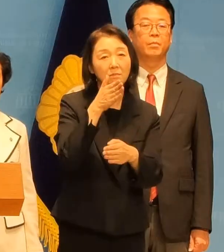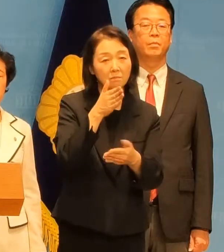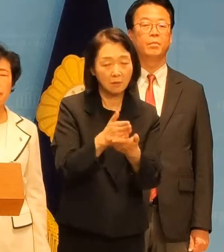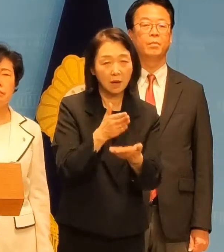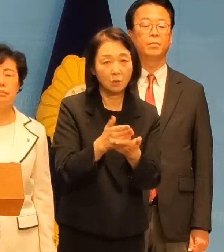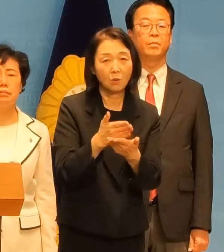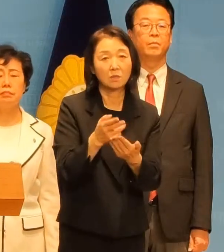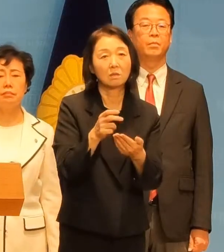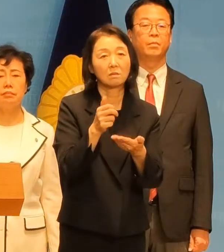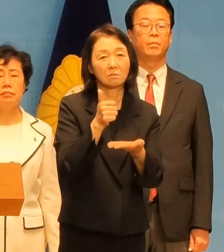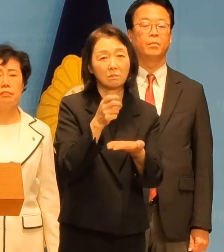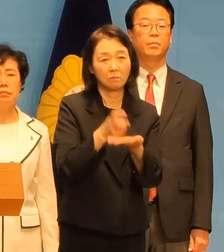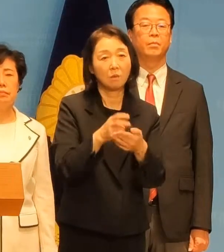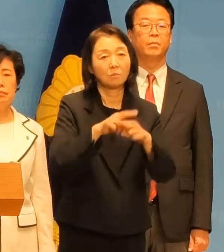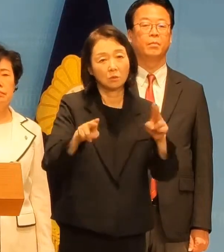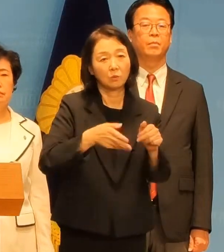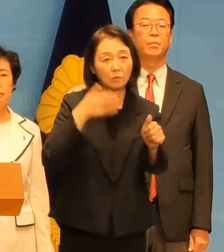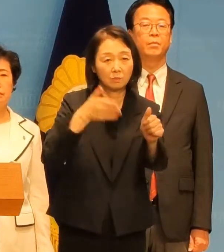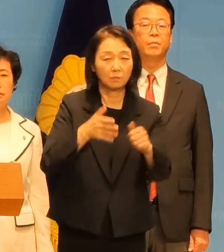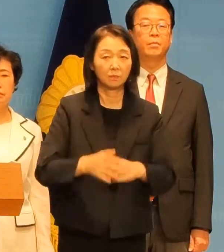것을 강력히 촉구합니다.